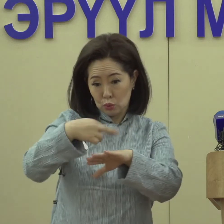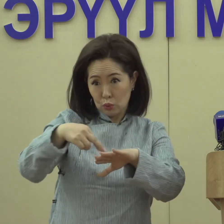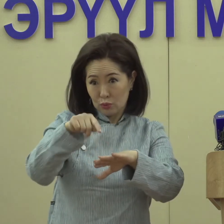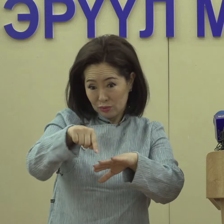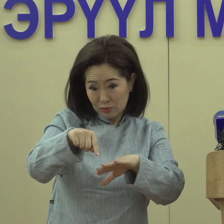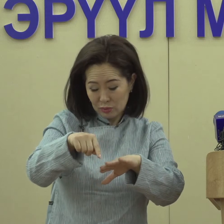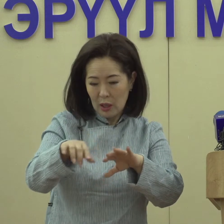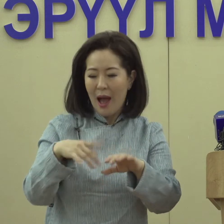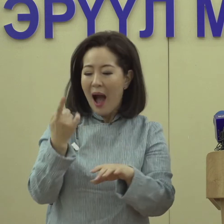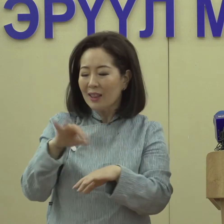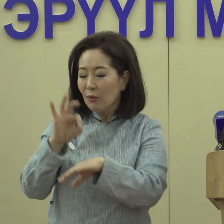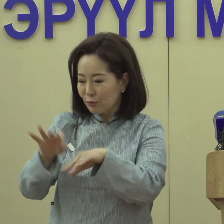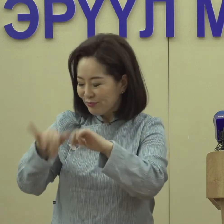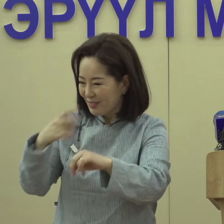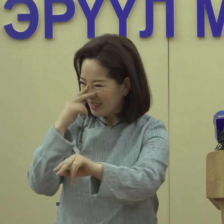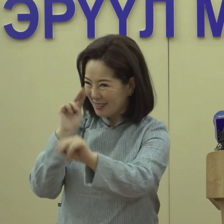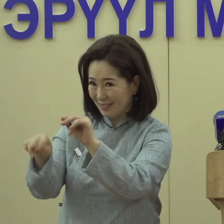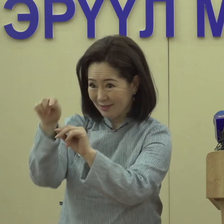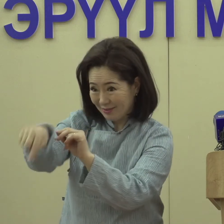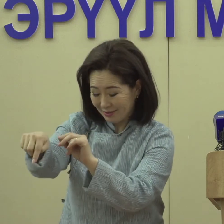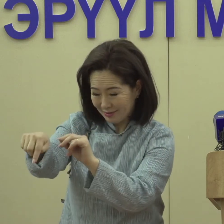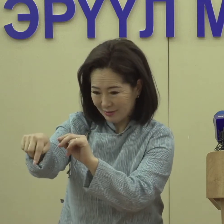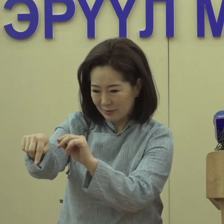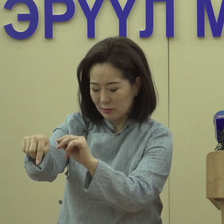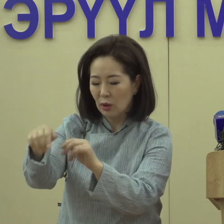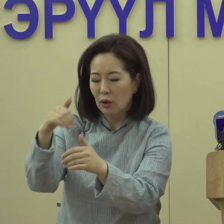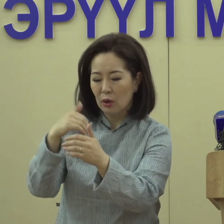талбарт өвчин тодлын үндэсний төвд хяналтанд орж шинжилгээ хийсэн